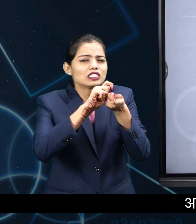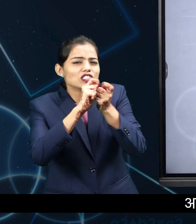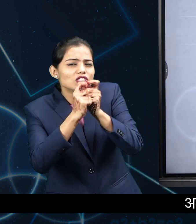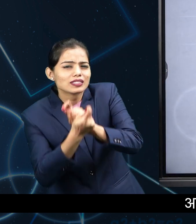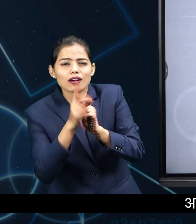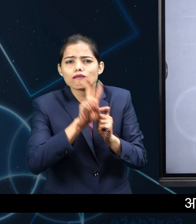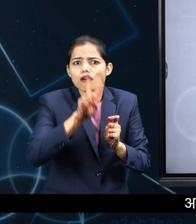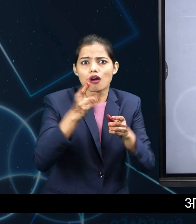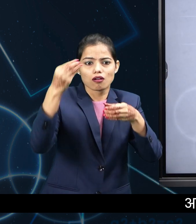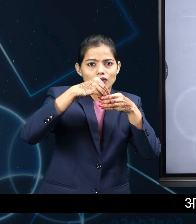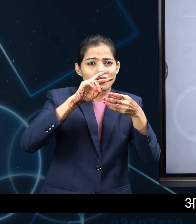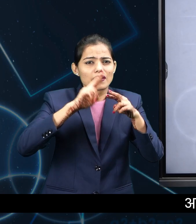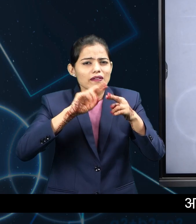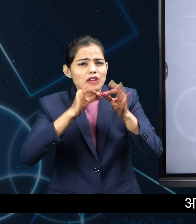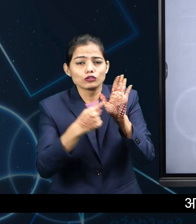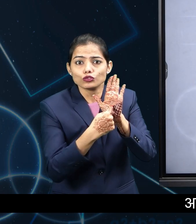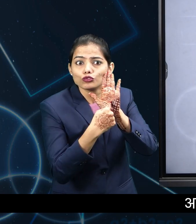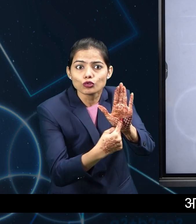सूत्र में मान प्रतिस्थापित करें।